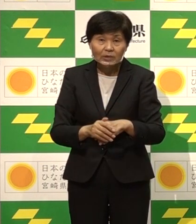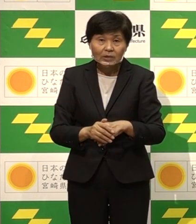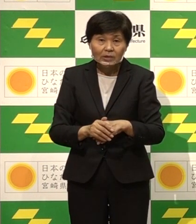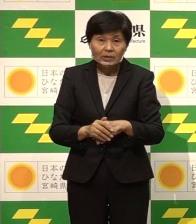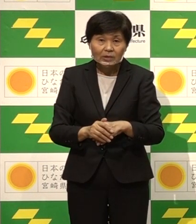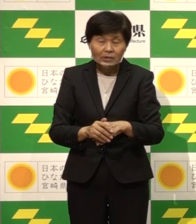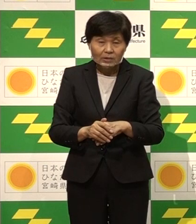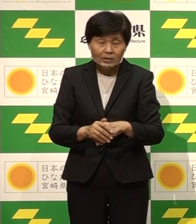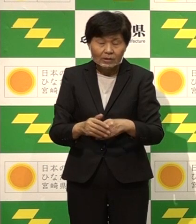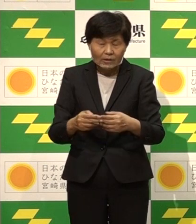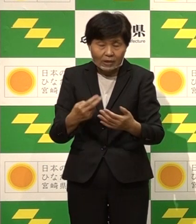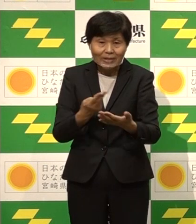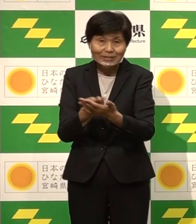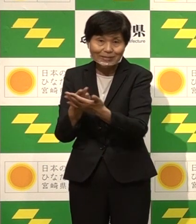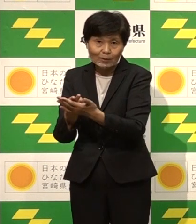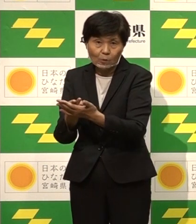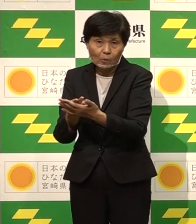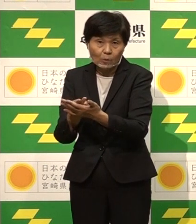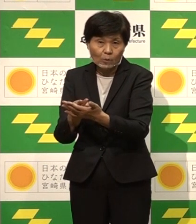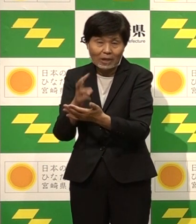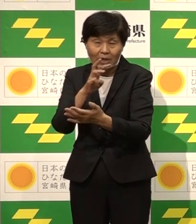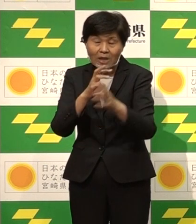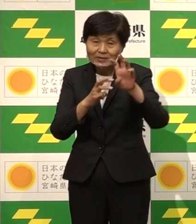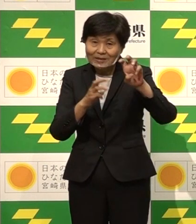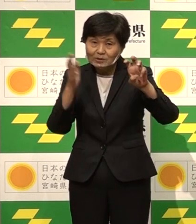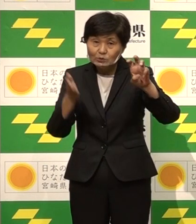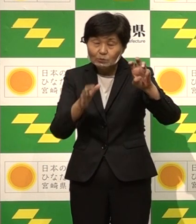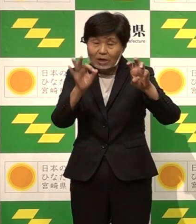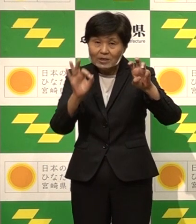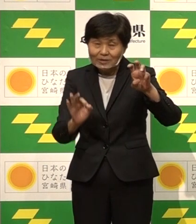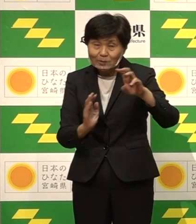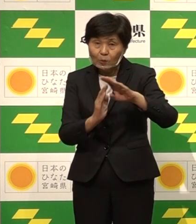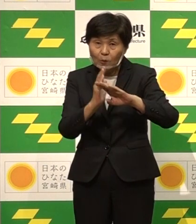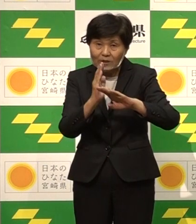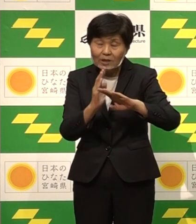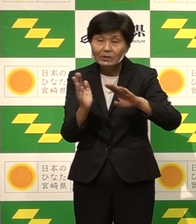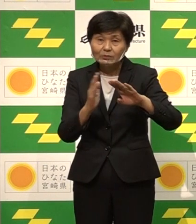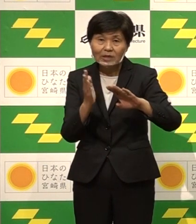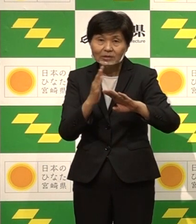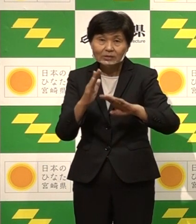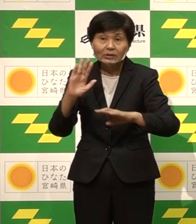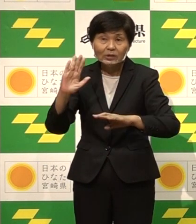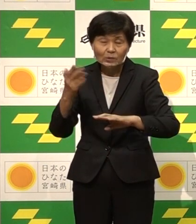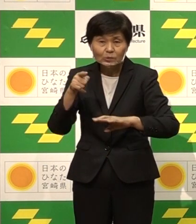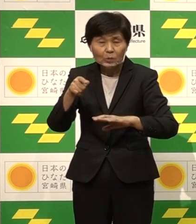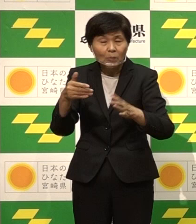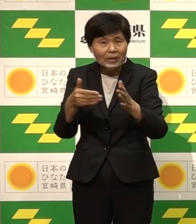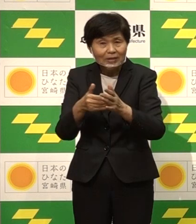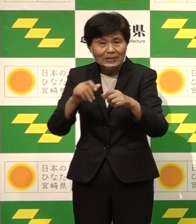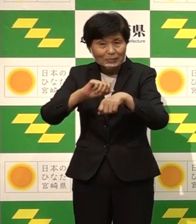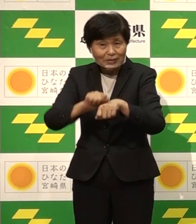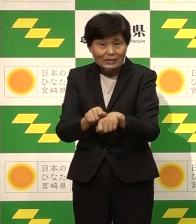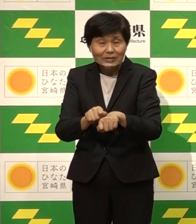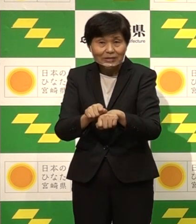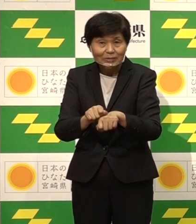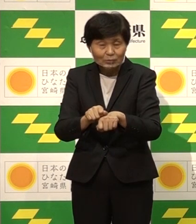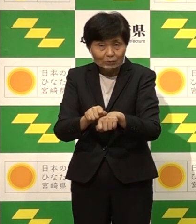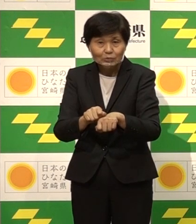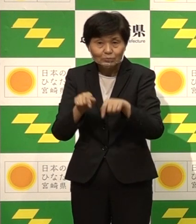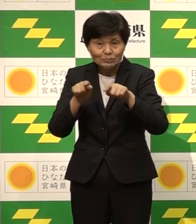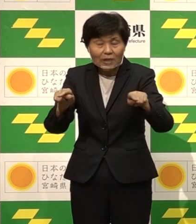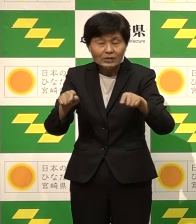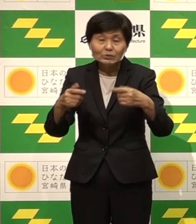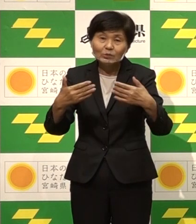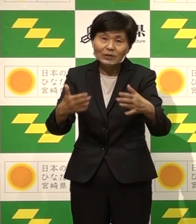ありますが、今そこまでの状況にはないものというふうに判断をして、これまでのような特段